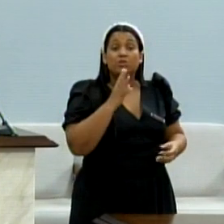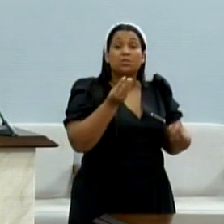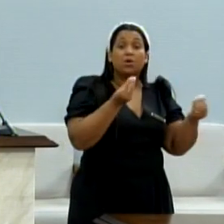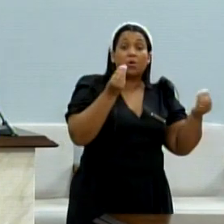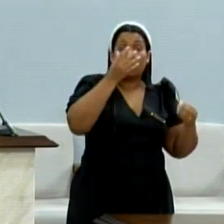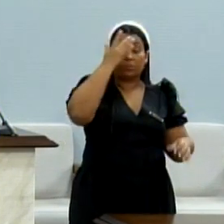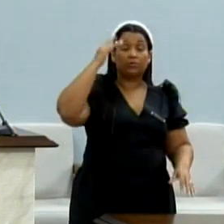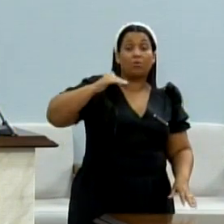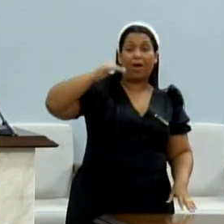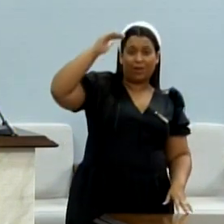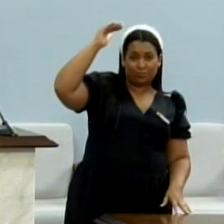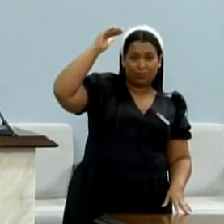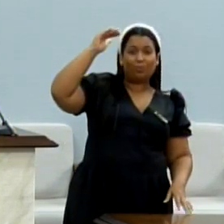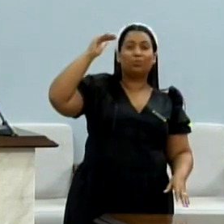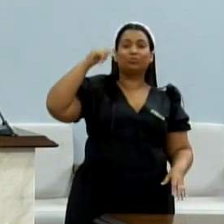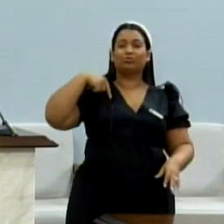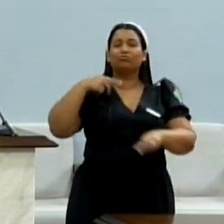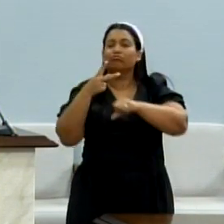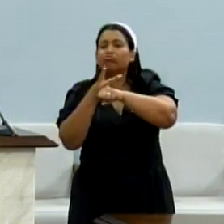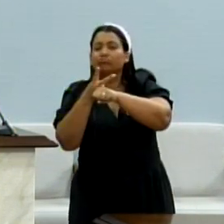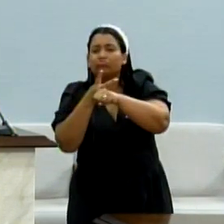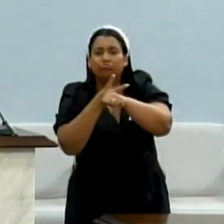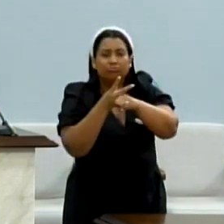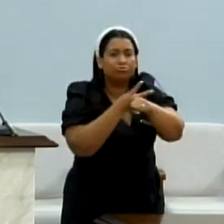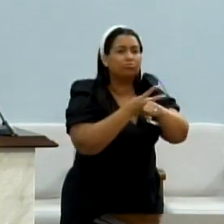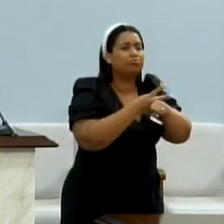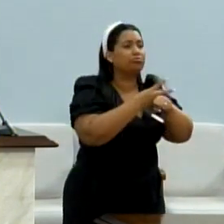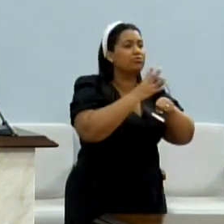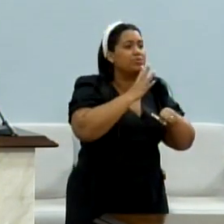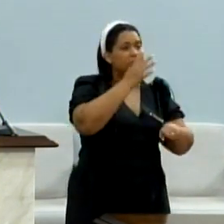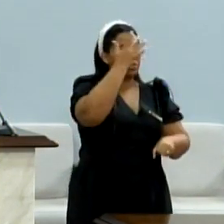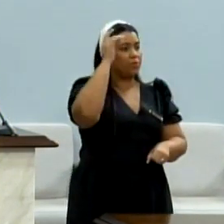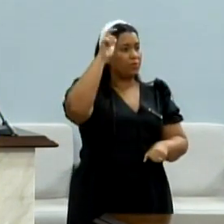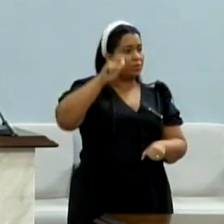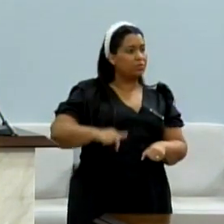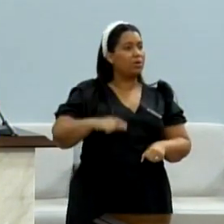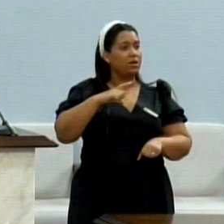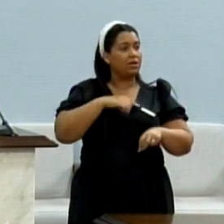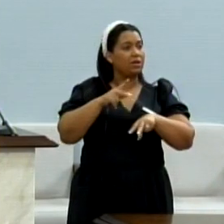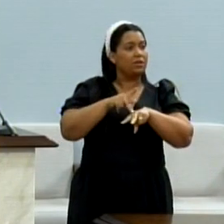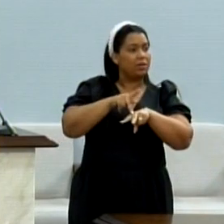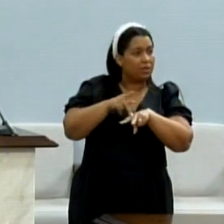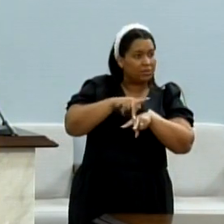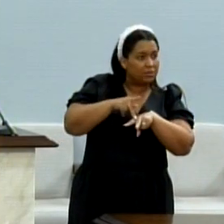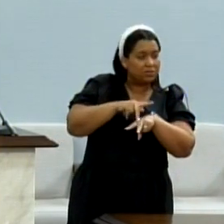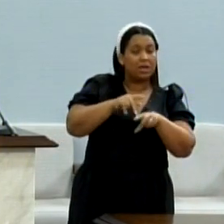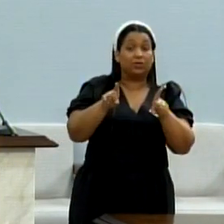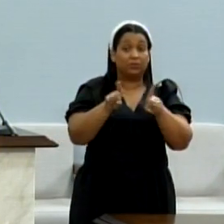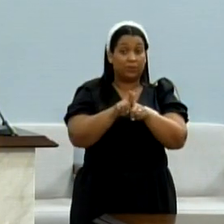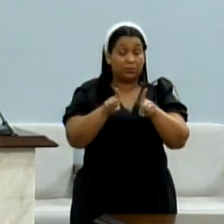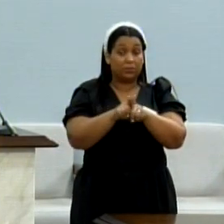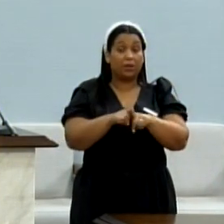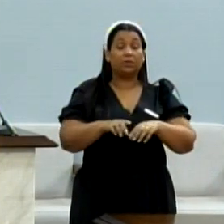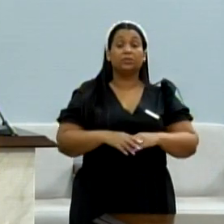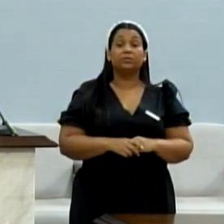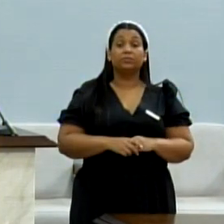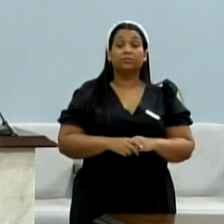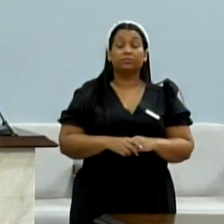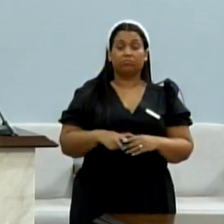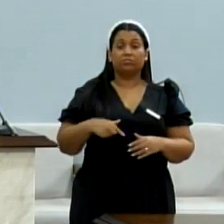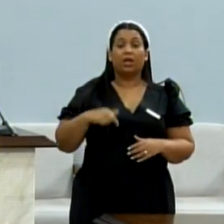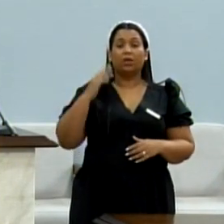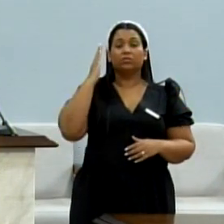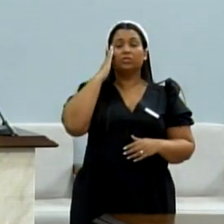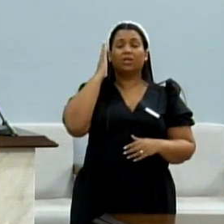adultos como ele, eu fui atrás, conheci, inclusive, tem uma pessoa ali que é intersexo também. E eu